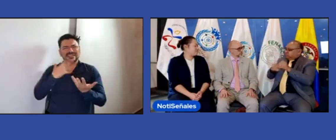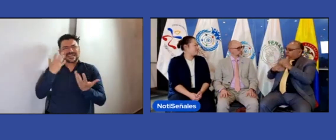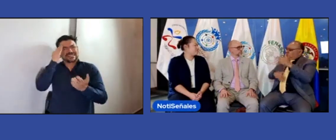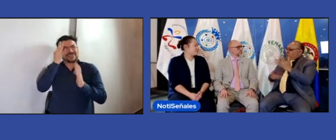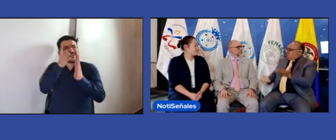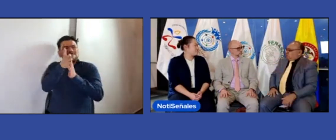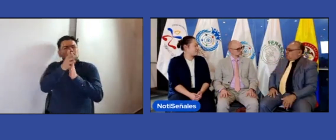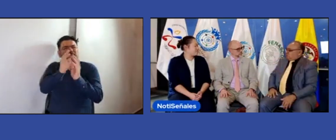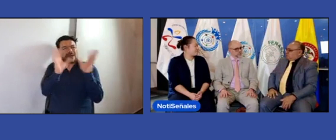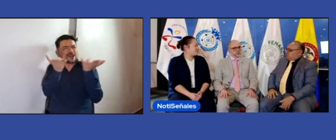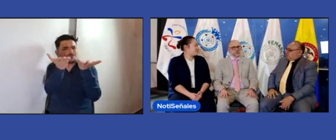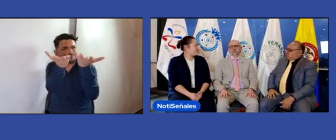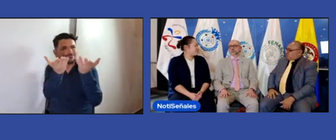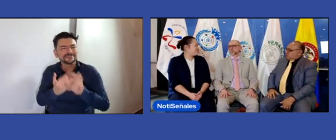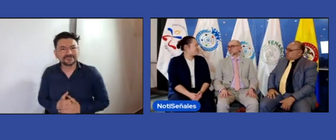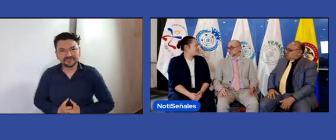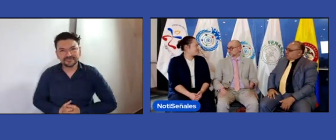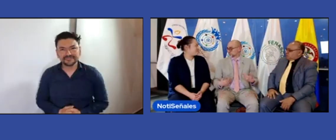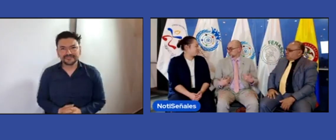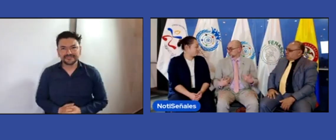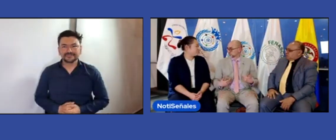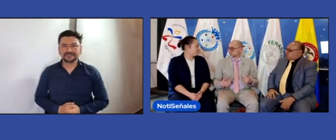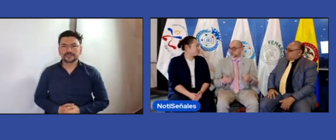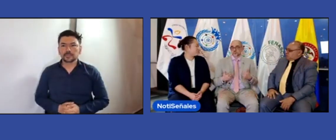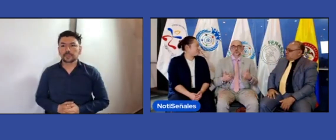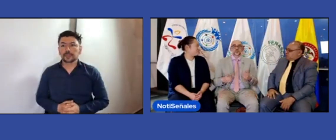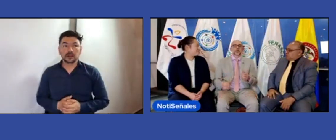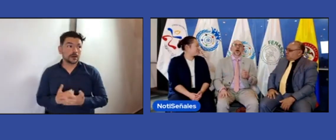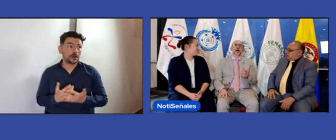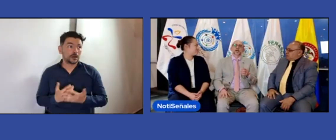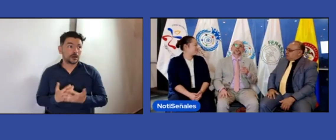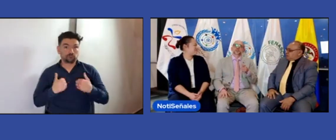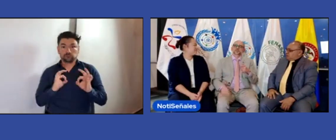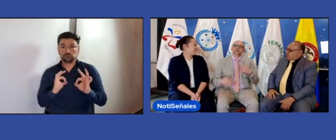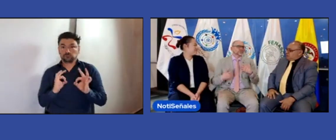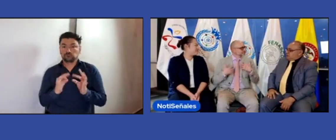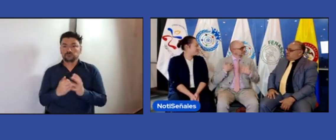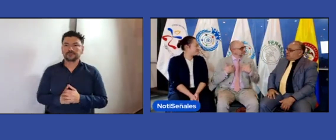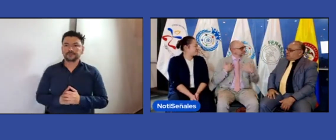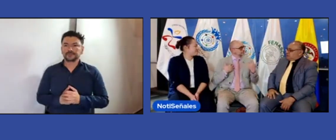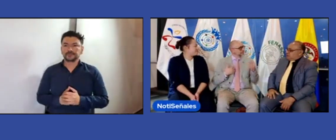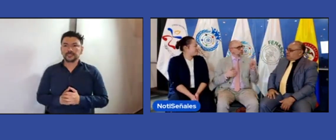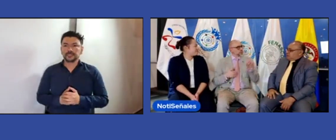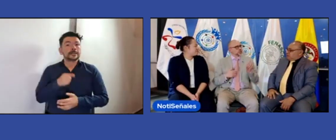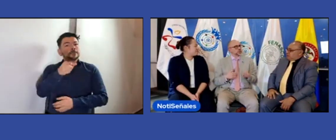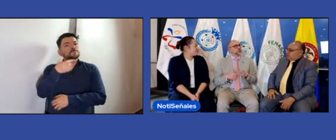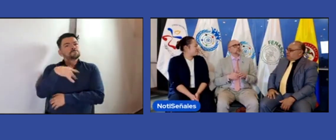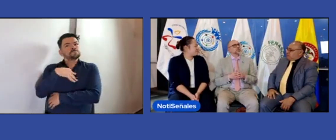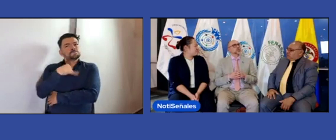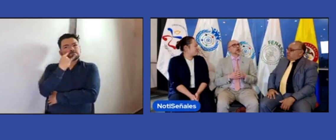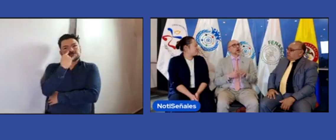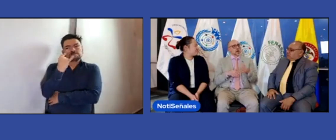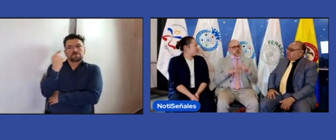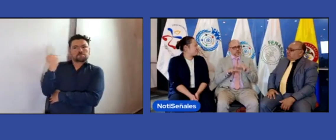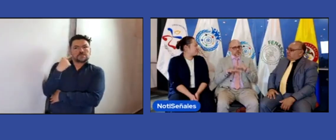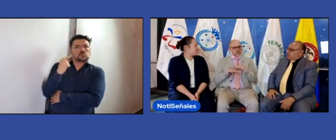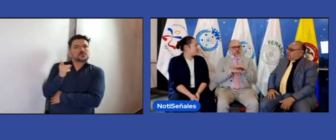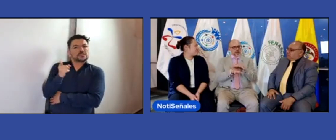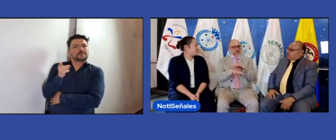Federación Nacional de Sordos de Colombia y la Federación Mundial? Bueno, ¿te parece, Elizabeth? Sí, respondo yo. Bueno, es una pregunta muy